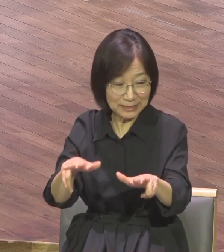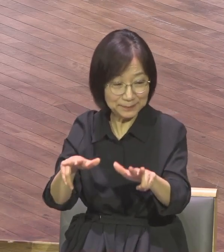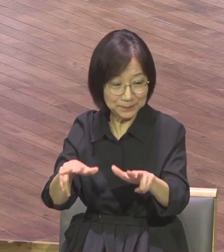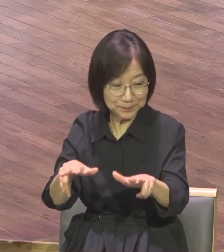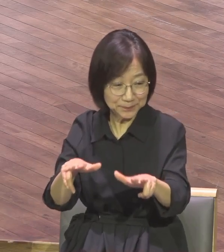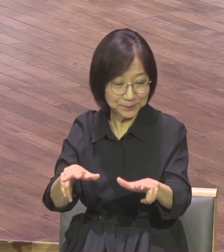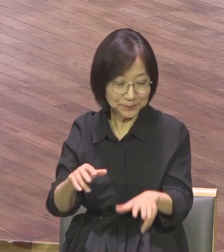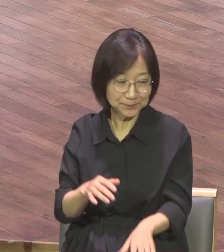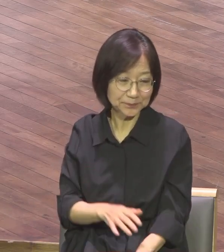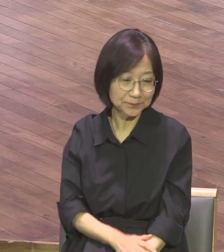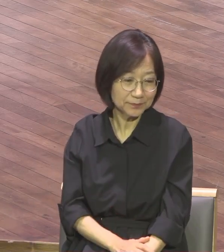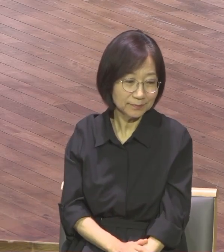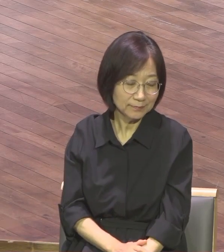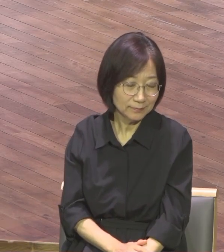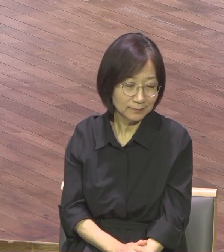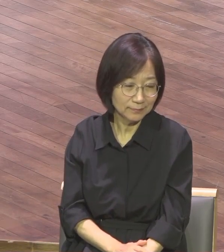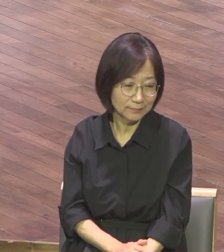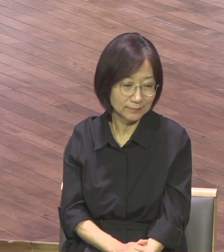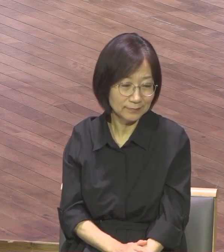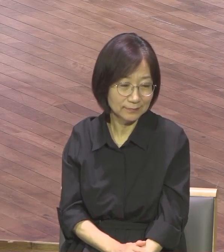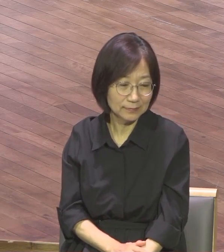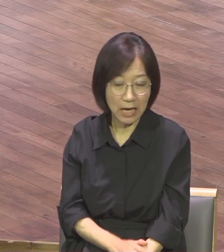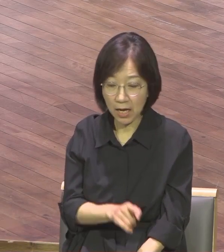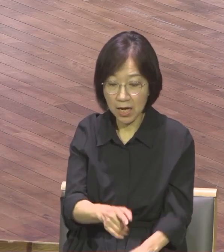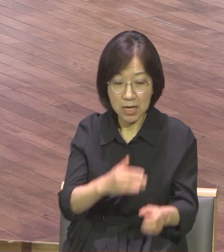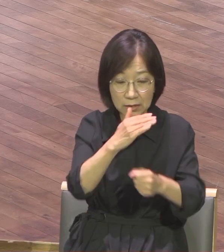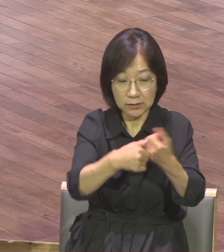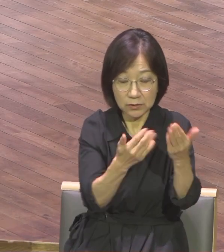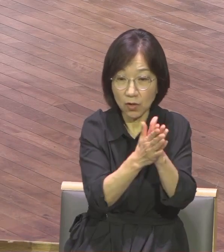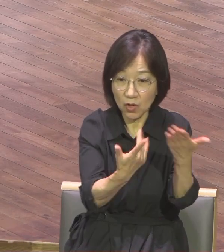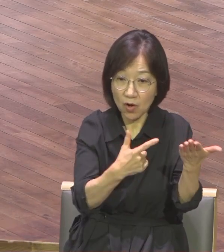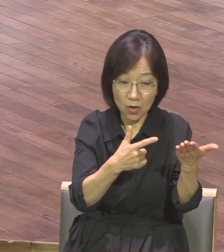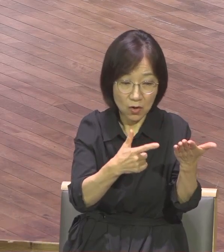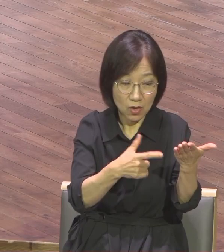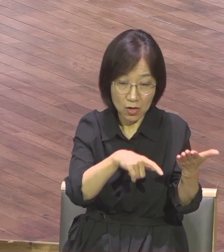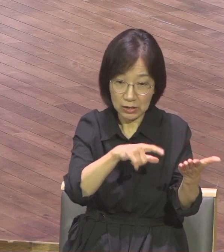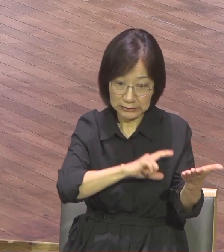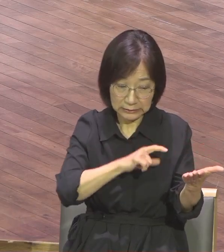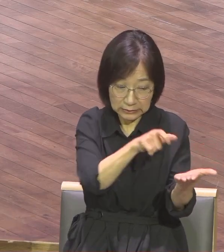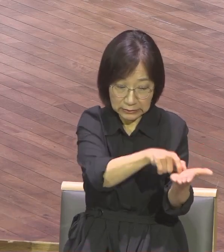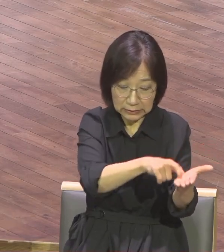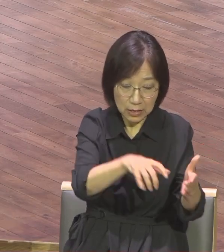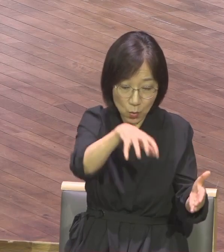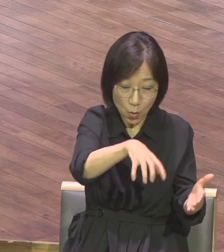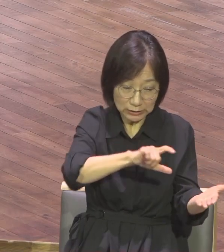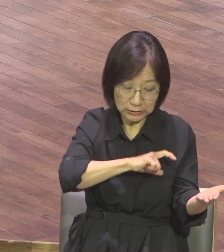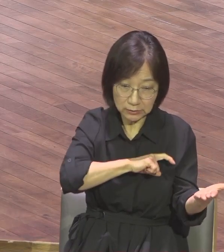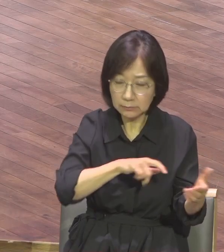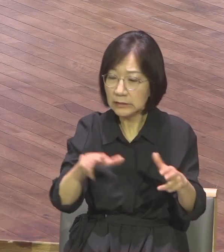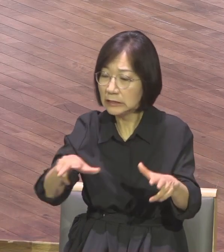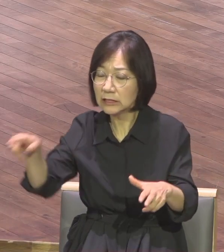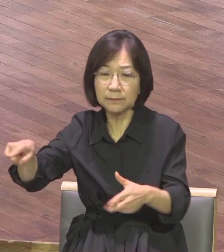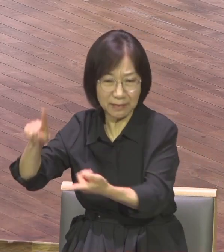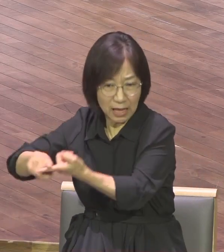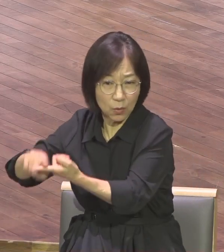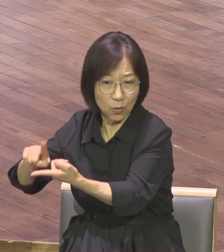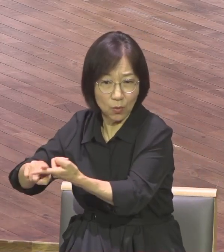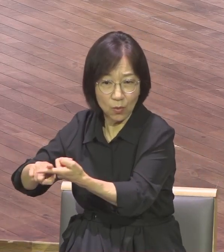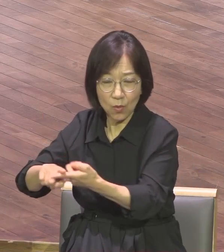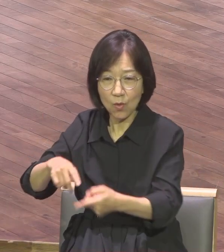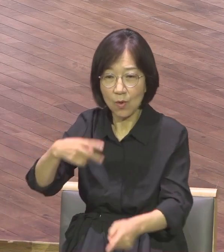성지순례 가보면 여러분 성경에 나온 그 심지어 그 장소 다 있어요. 지금도 그대로.